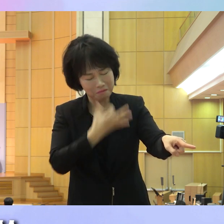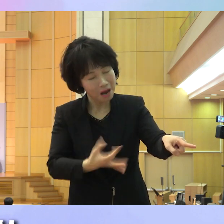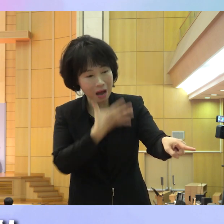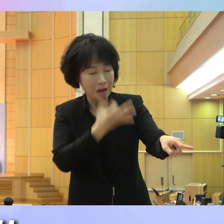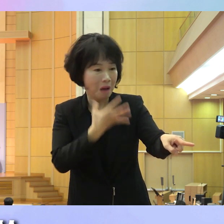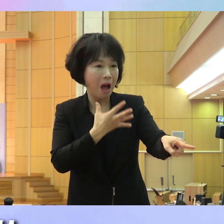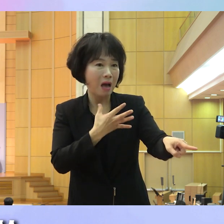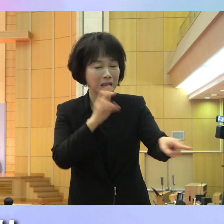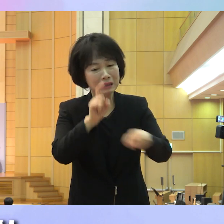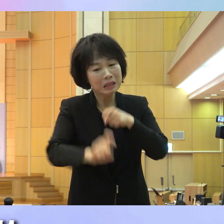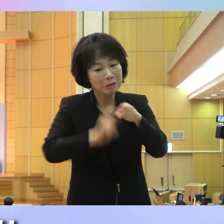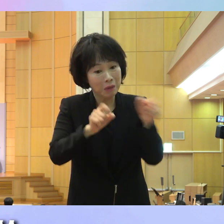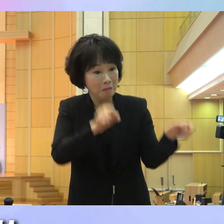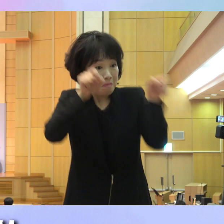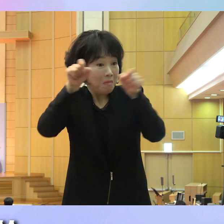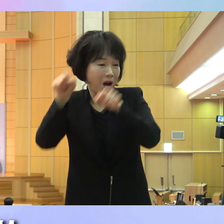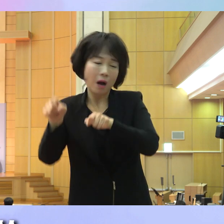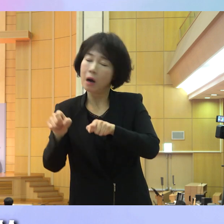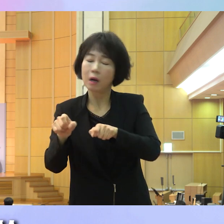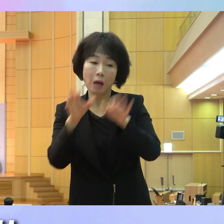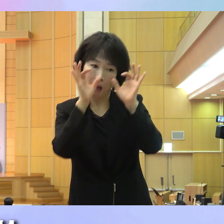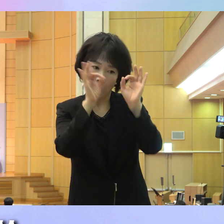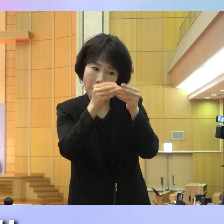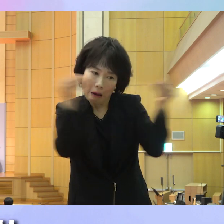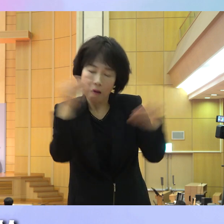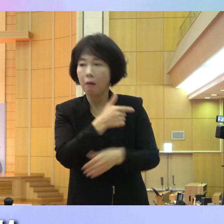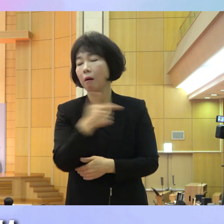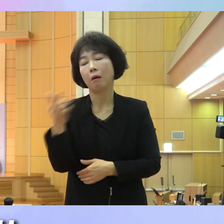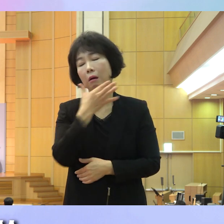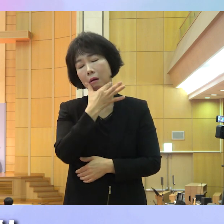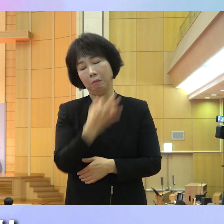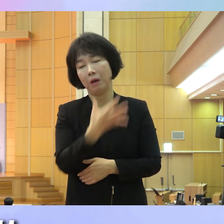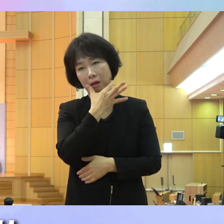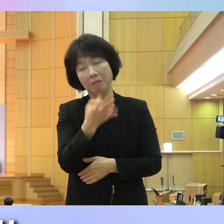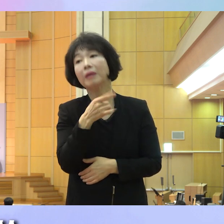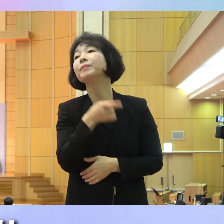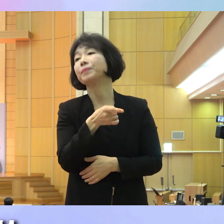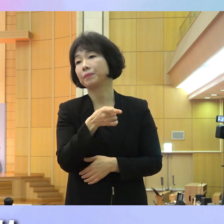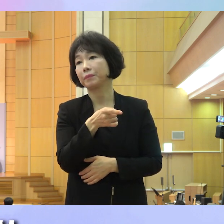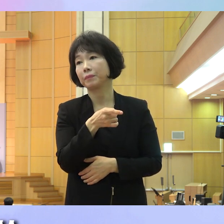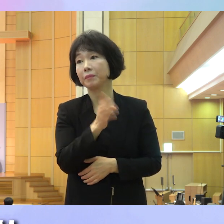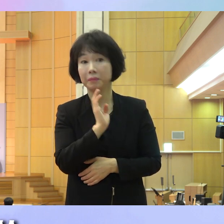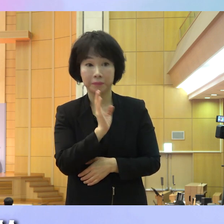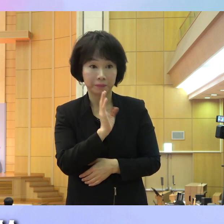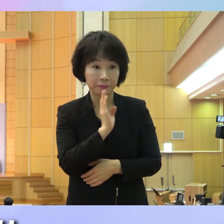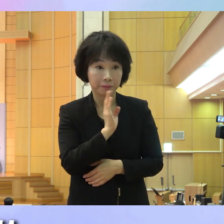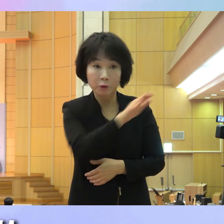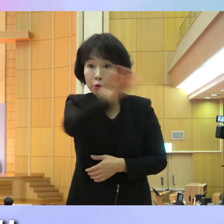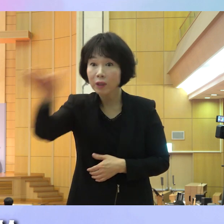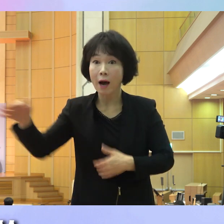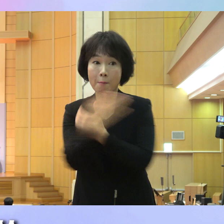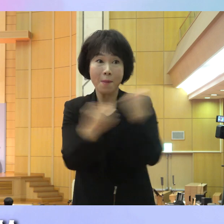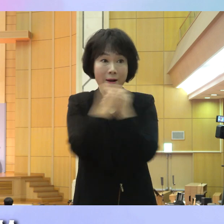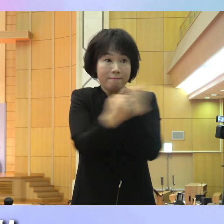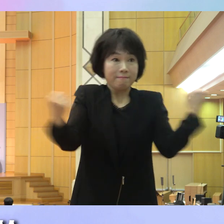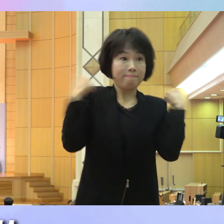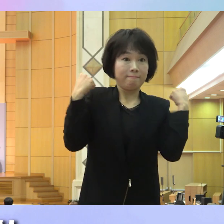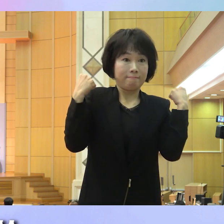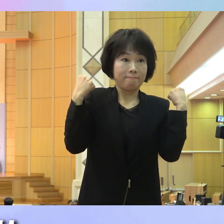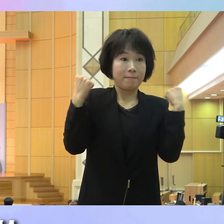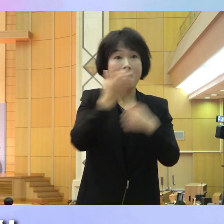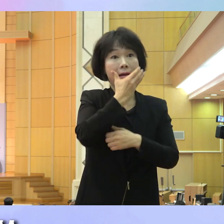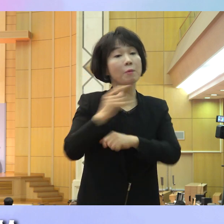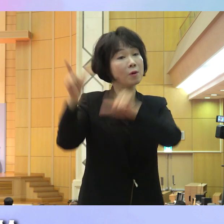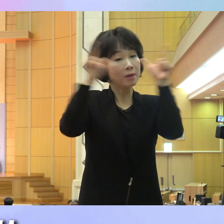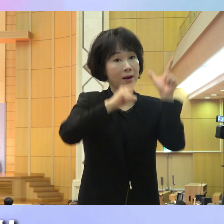그것은 10년 더 살아도 할 것도 못 돼요. 우리가 하루를 살더라도 건강하게 하루를 살더라도